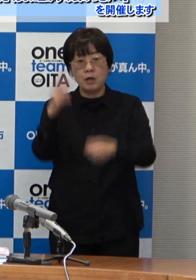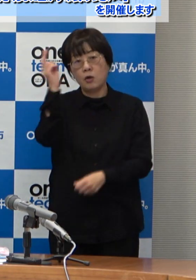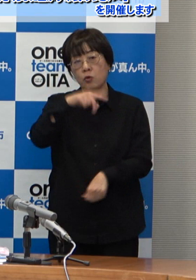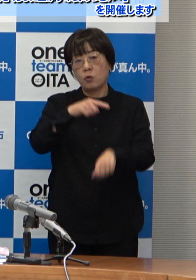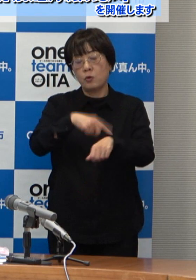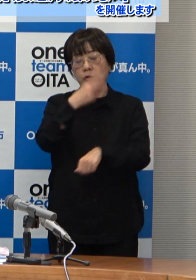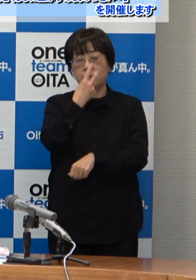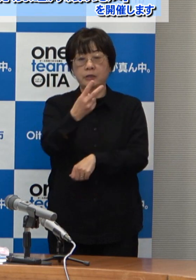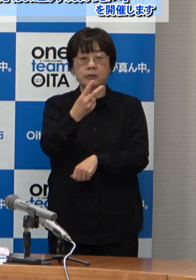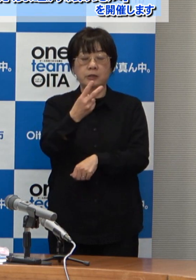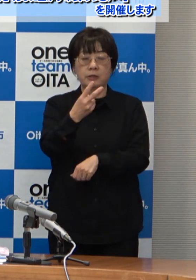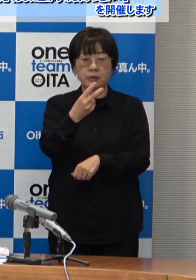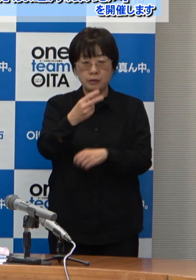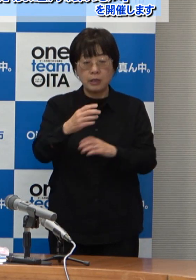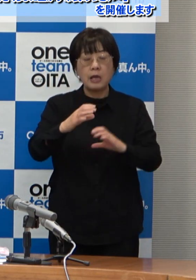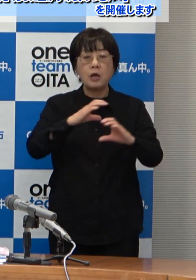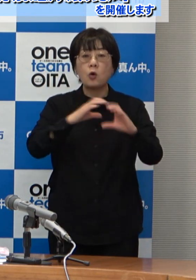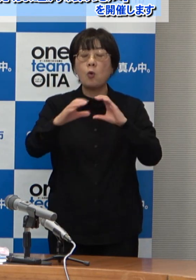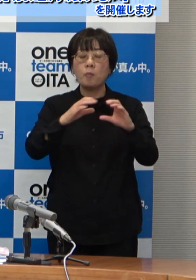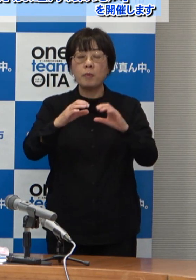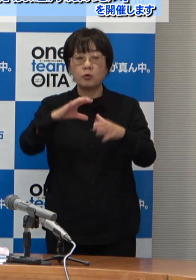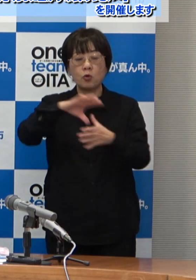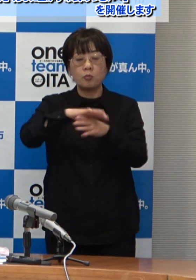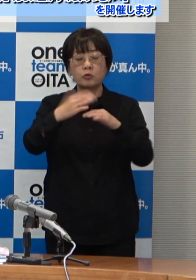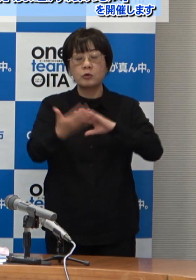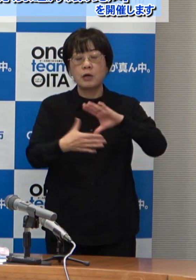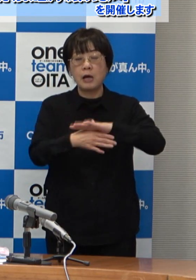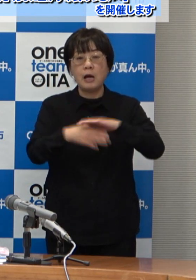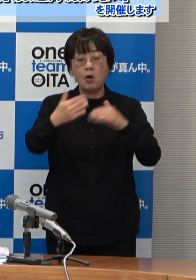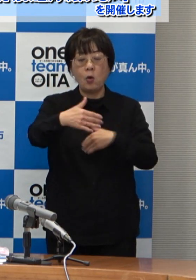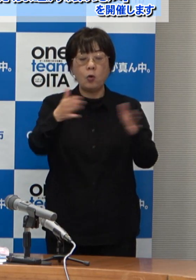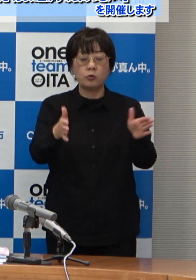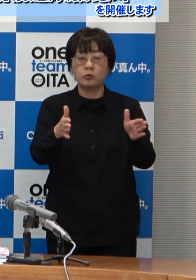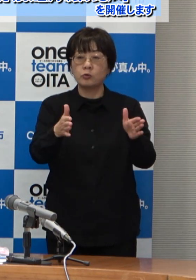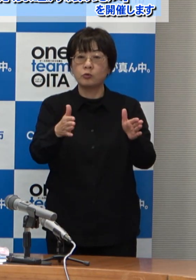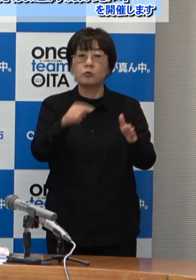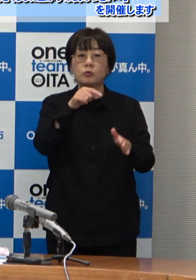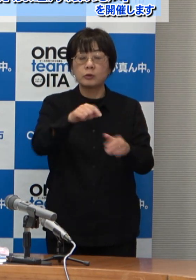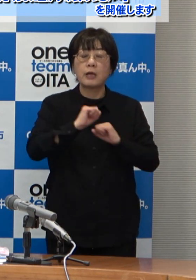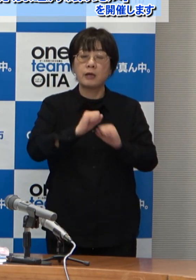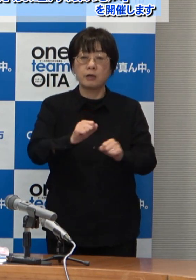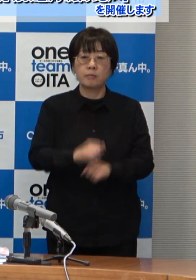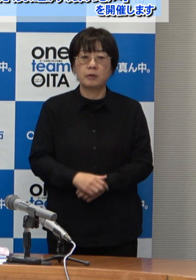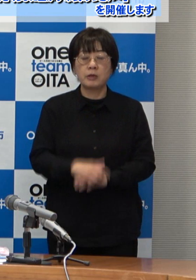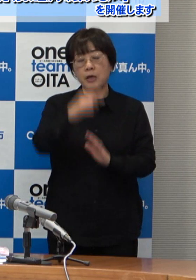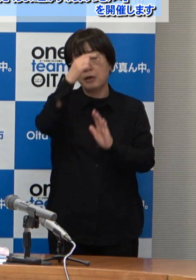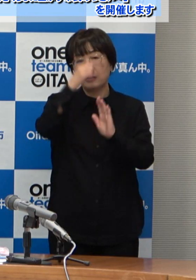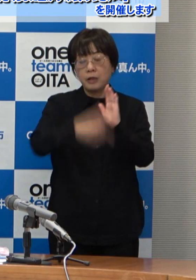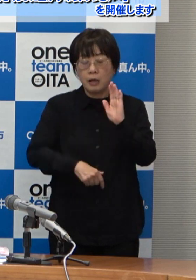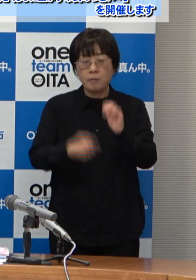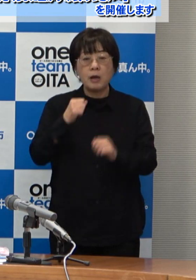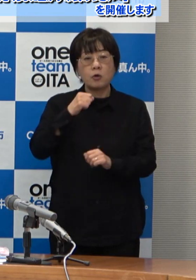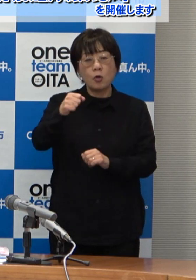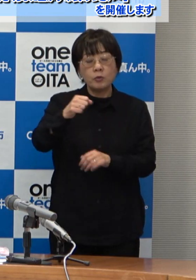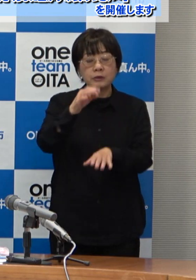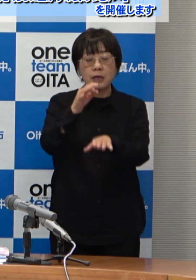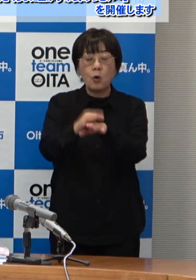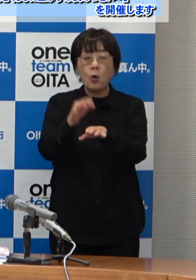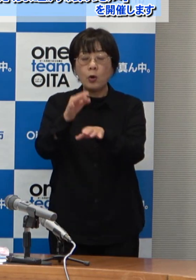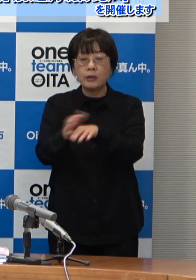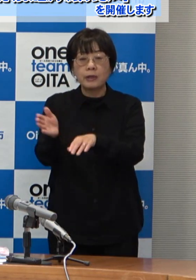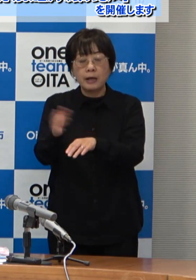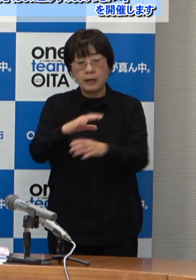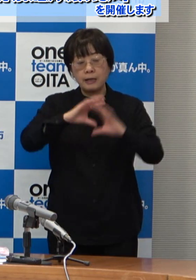回文化ホールです遠大は拳で大分から世界へ家庭で見えた人権と多様